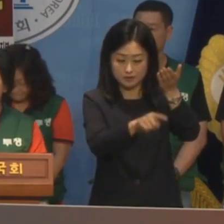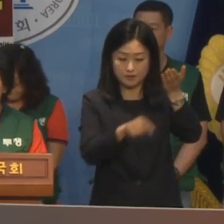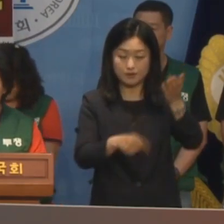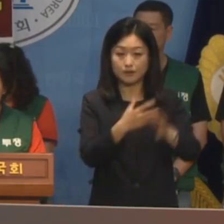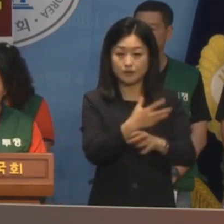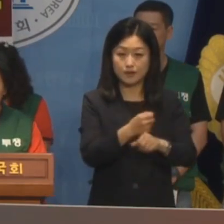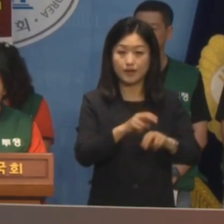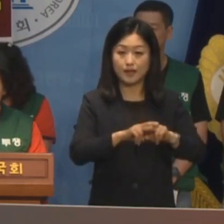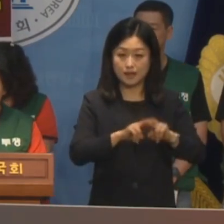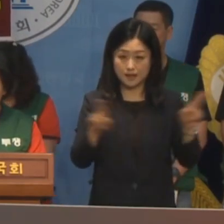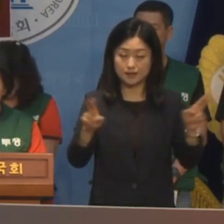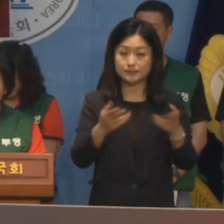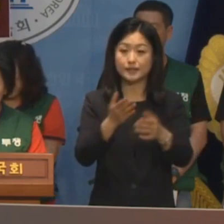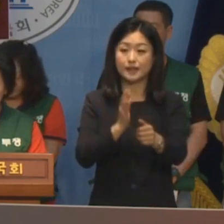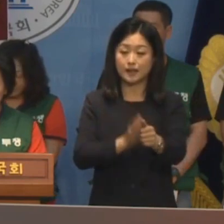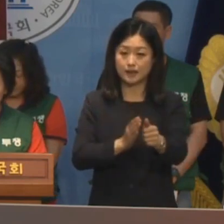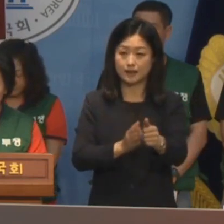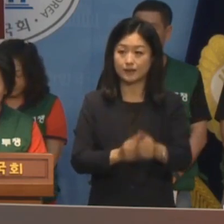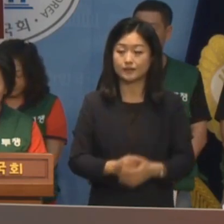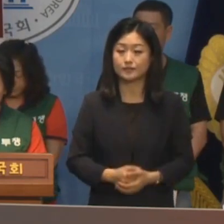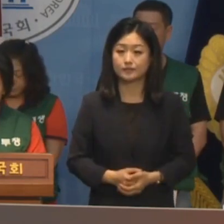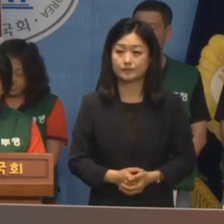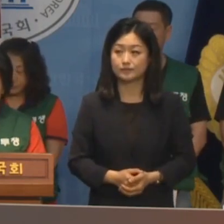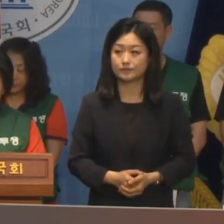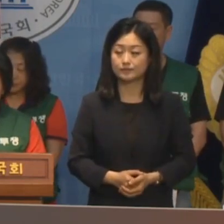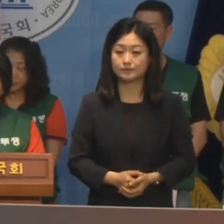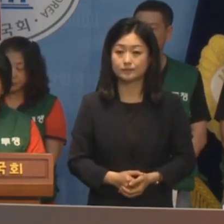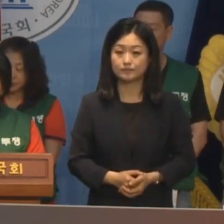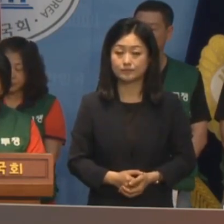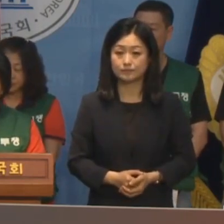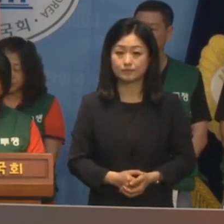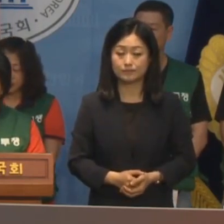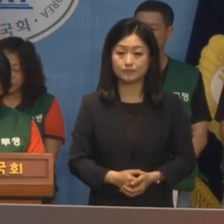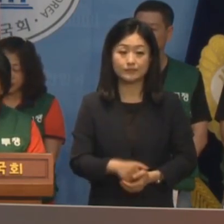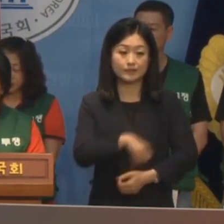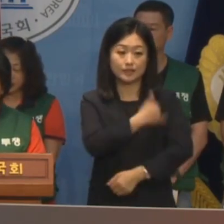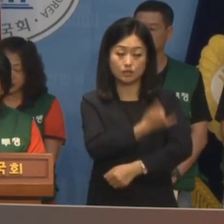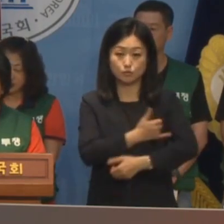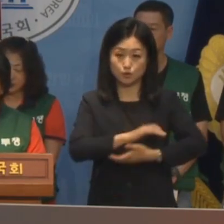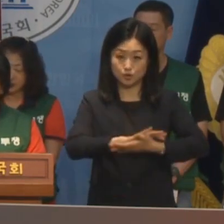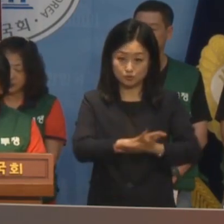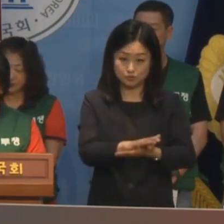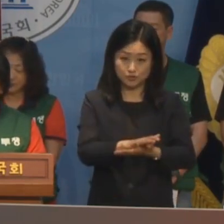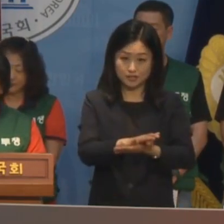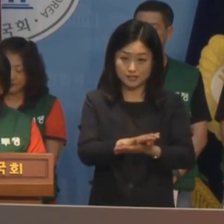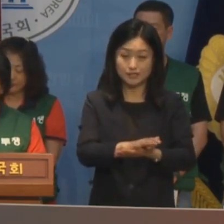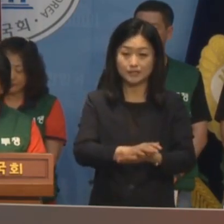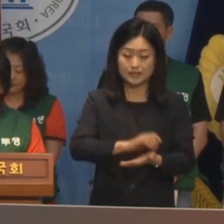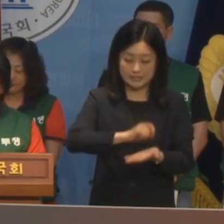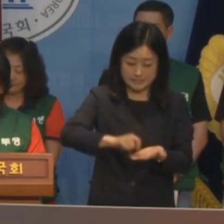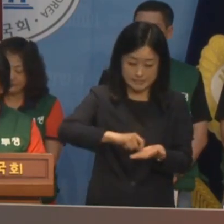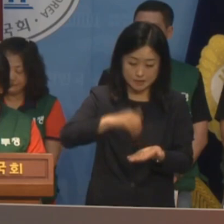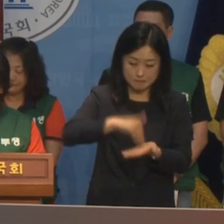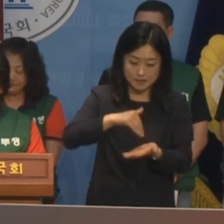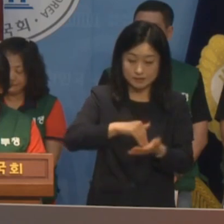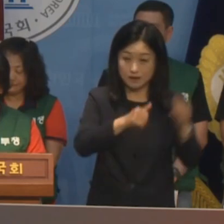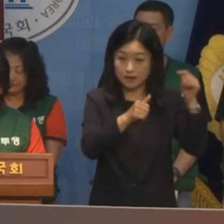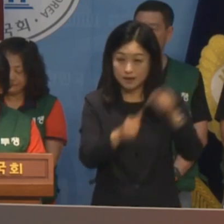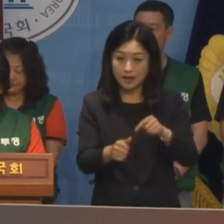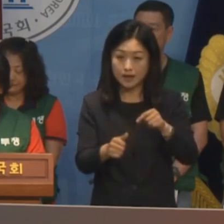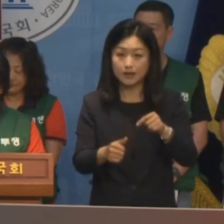해지하라. 하시면 안 돼요. 인권유린의 경의서 작성, 직장 갑질과